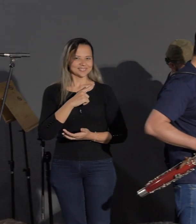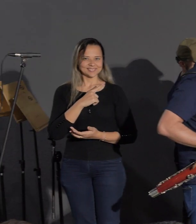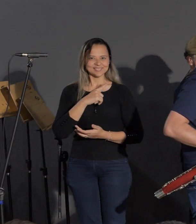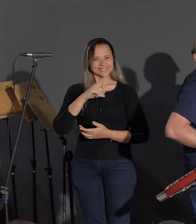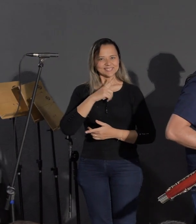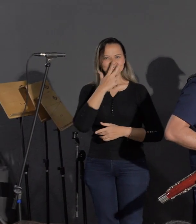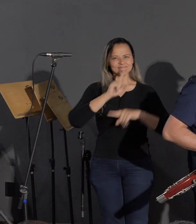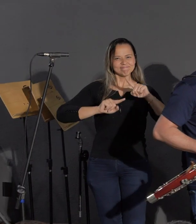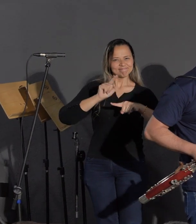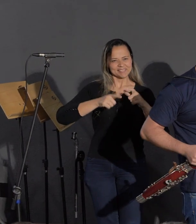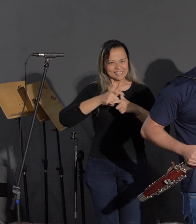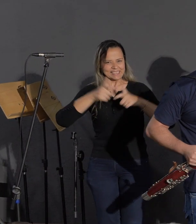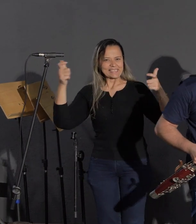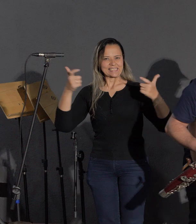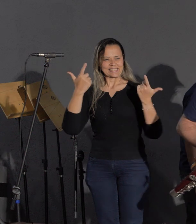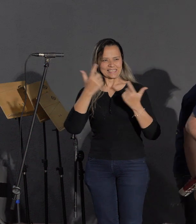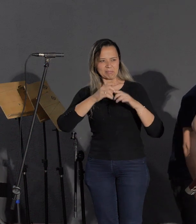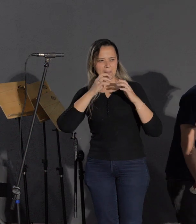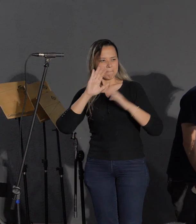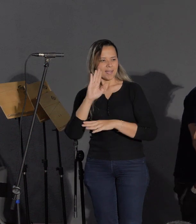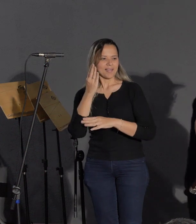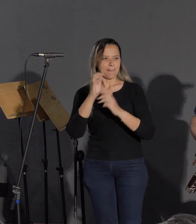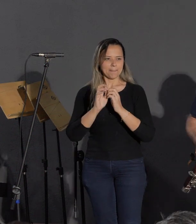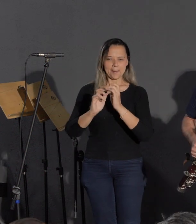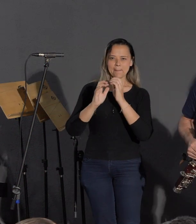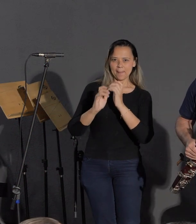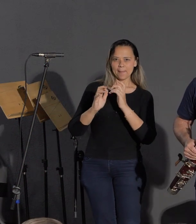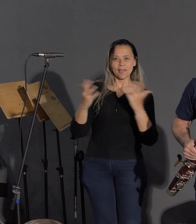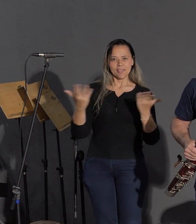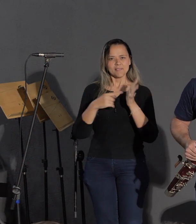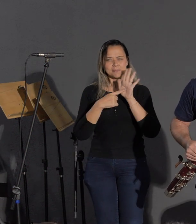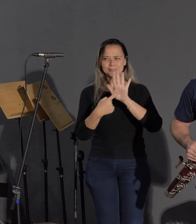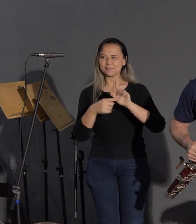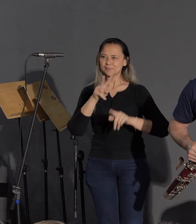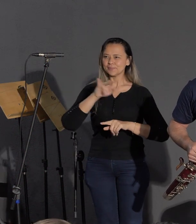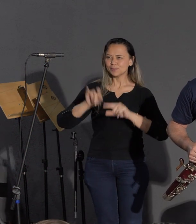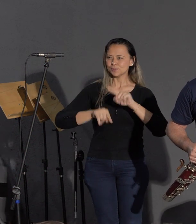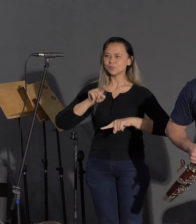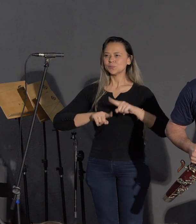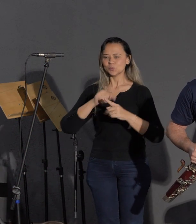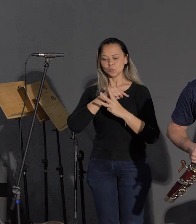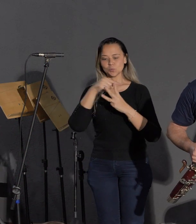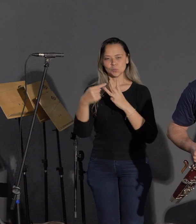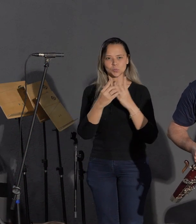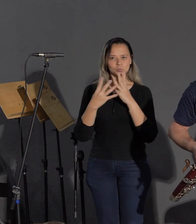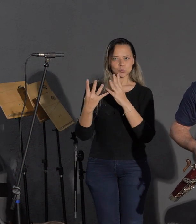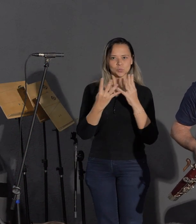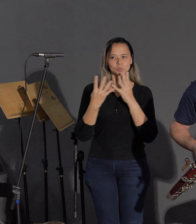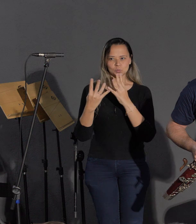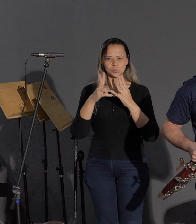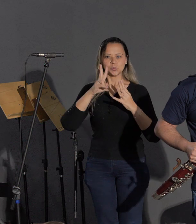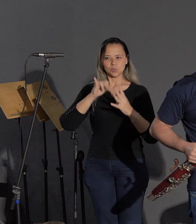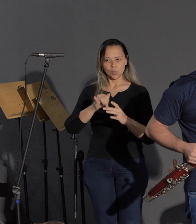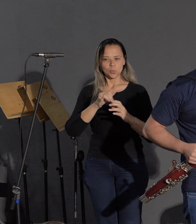Então aqui está a massa das madeiras, né? E a gente vai apresentar em formato de quarteto. A gente vai estar